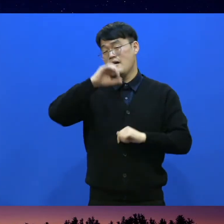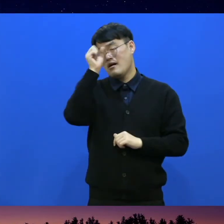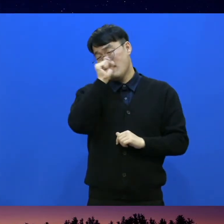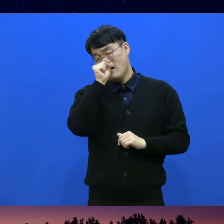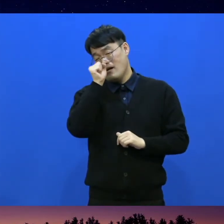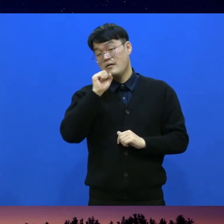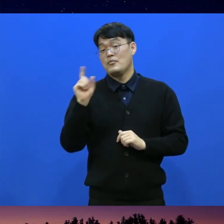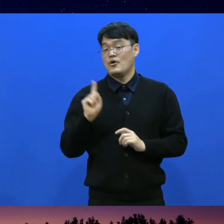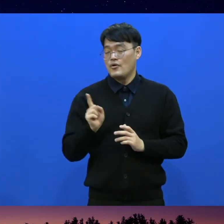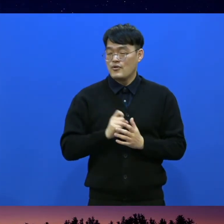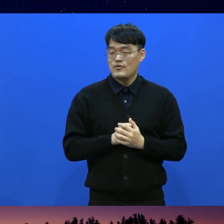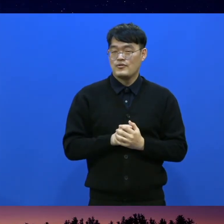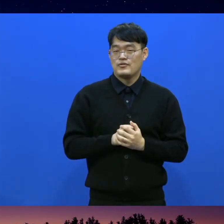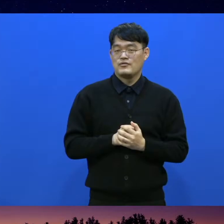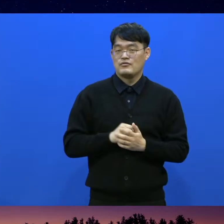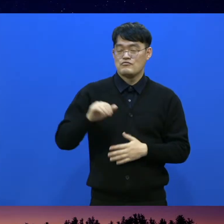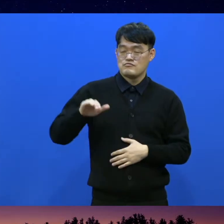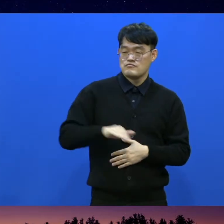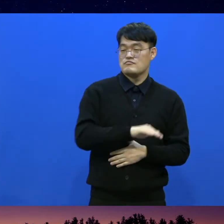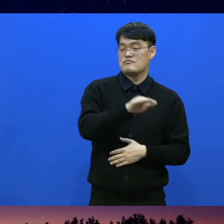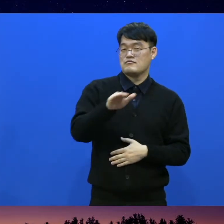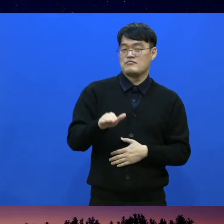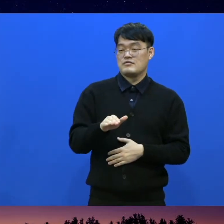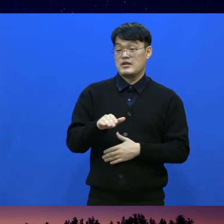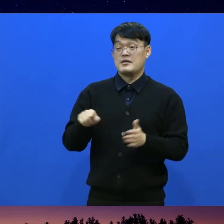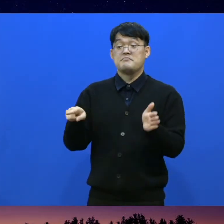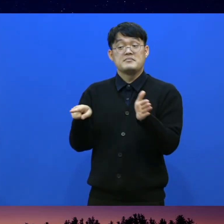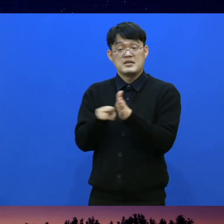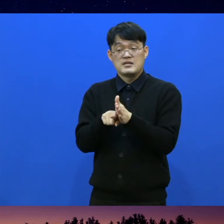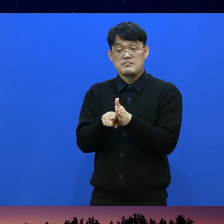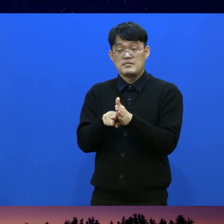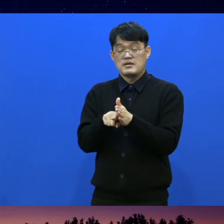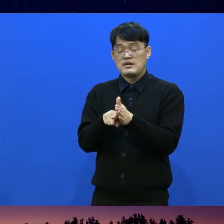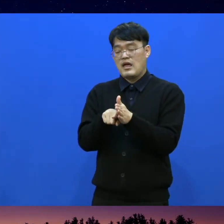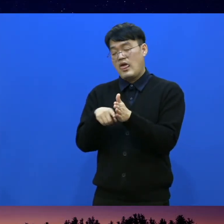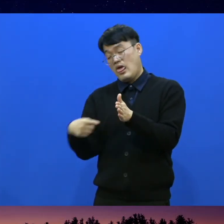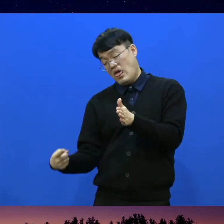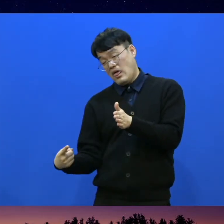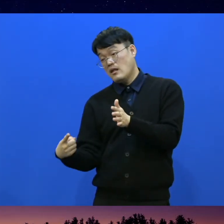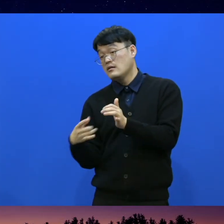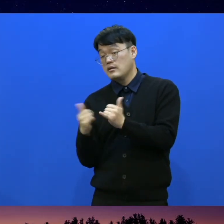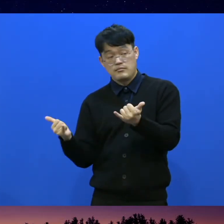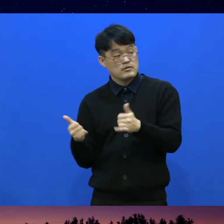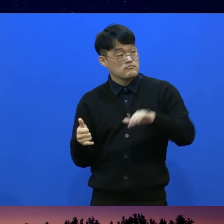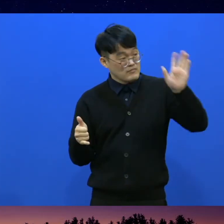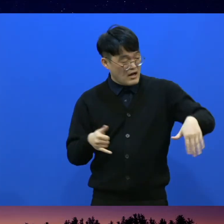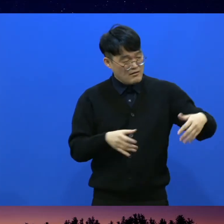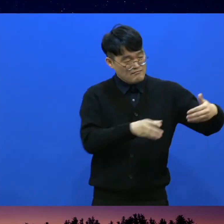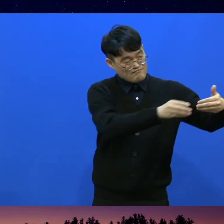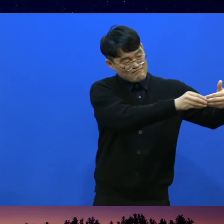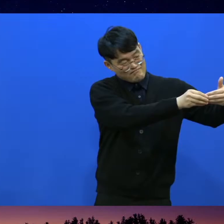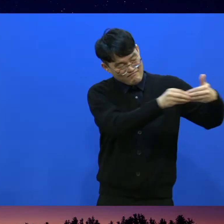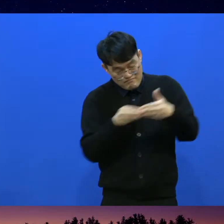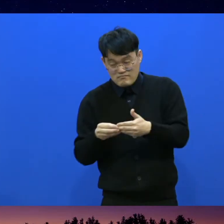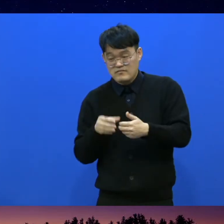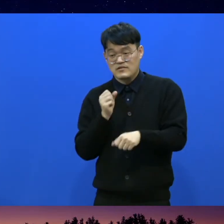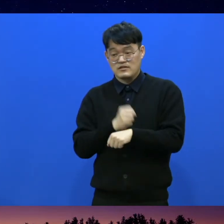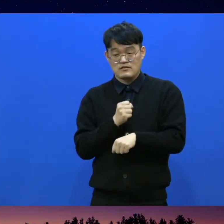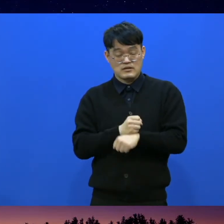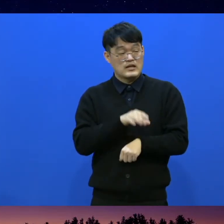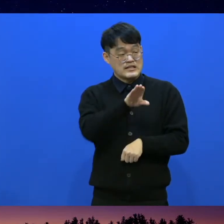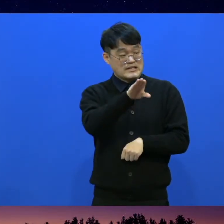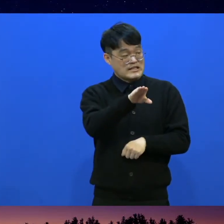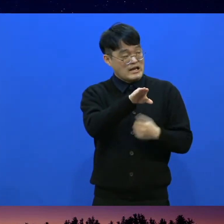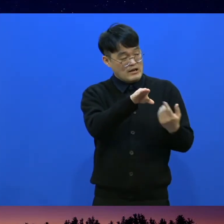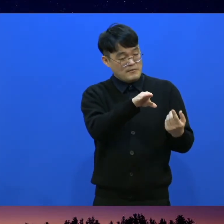기도 안 하는 신앙이 sek여 있는 사람 데리고 오는 거예요. 네. 그래서 그분들을 카풀에다 데리고 오셔야 돼요.